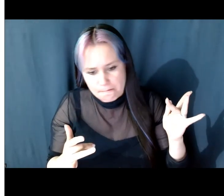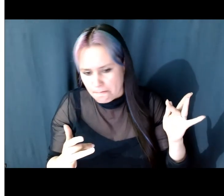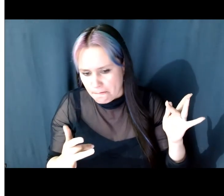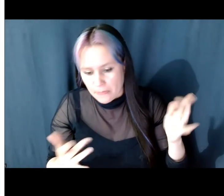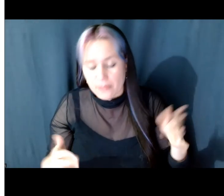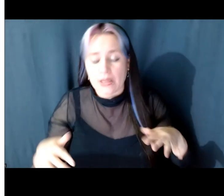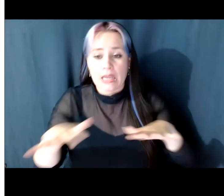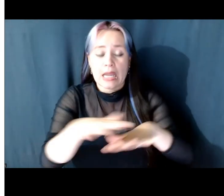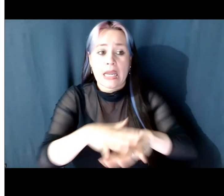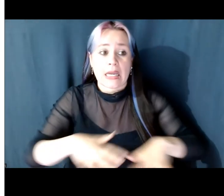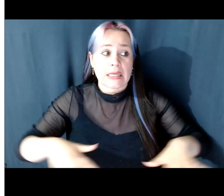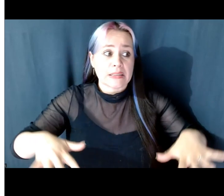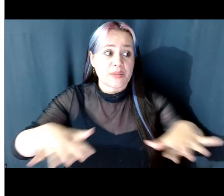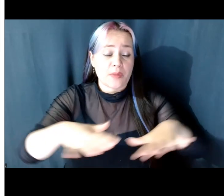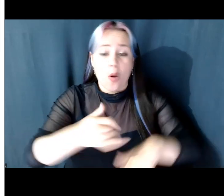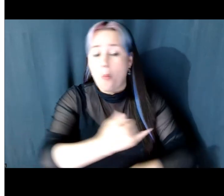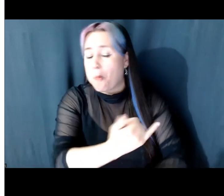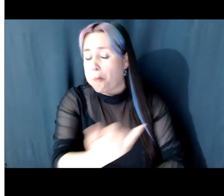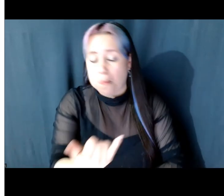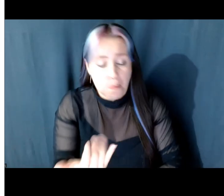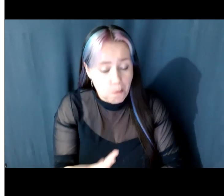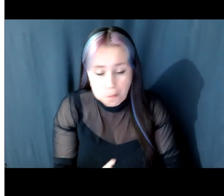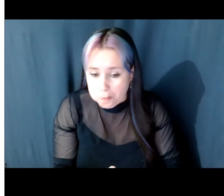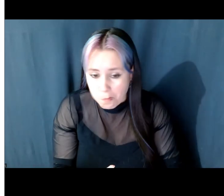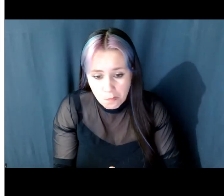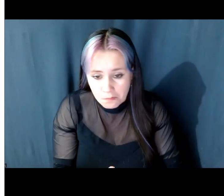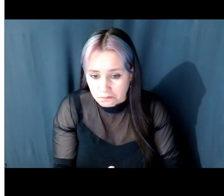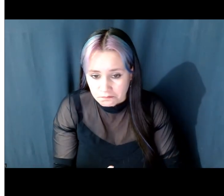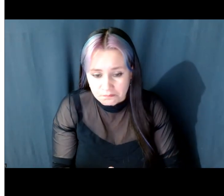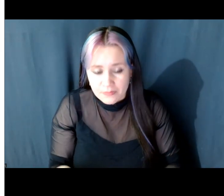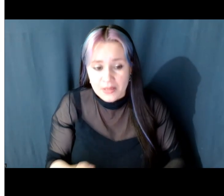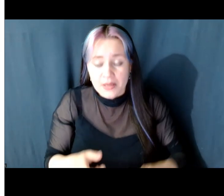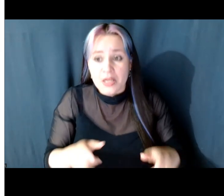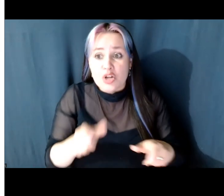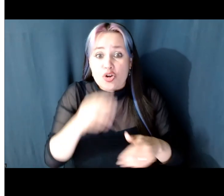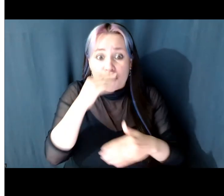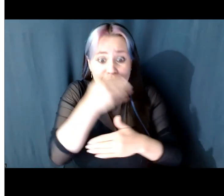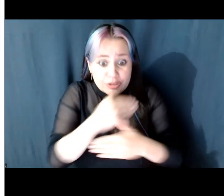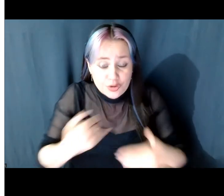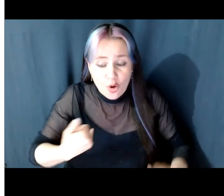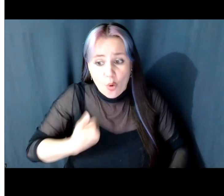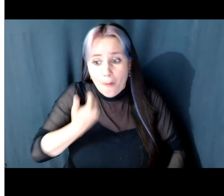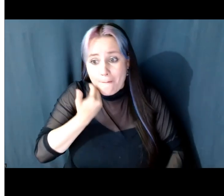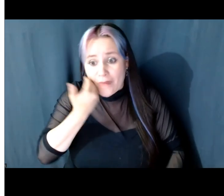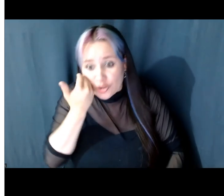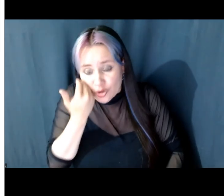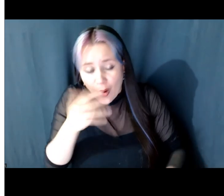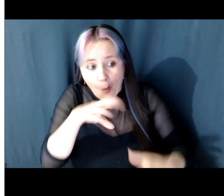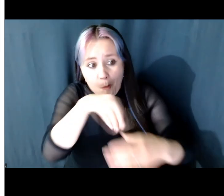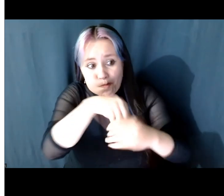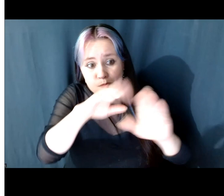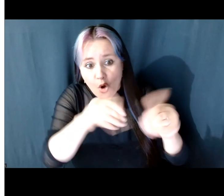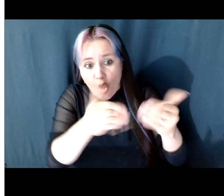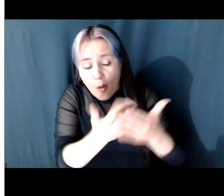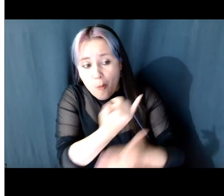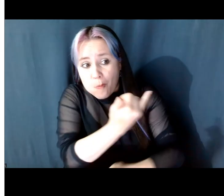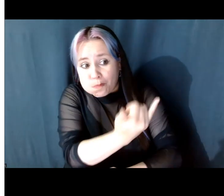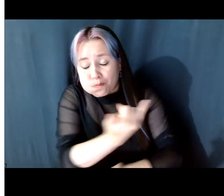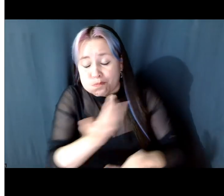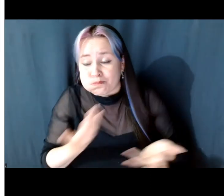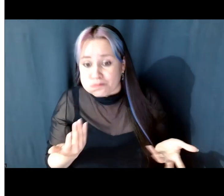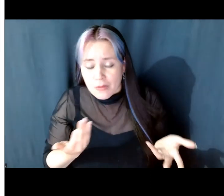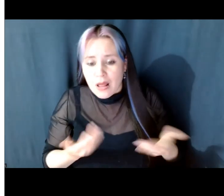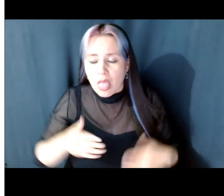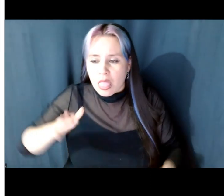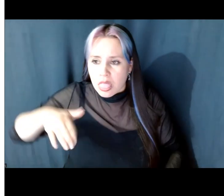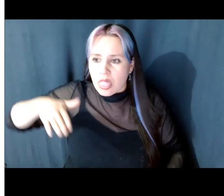la educación articular acciones de concordancia con los artículos 24 y 25 de la ley 982 del 2005